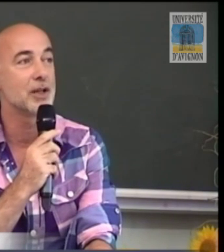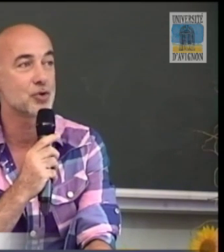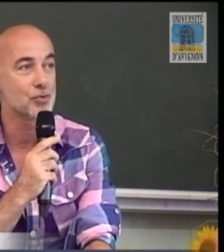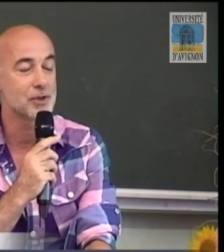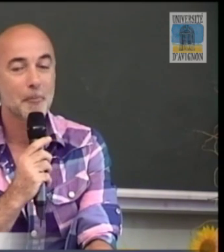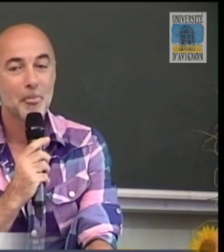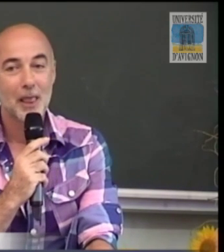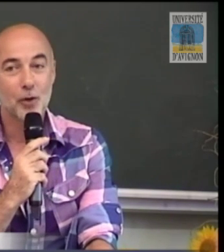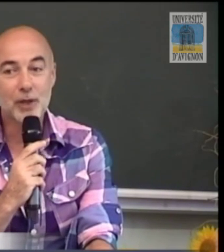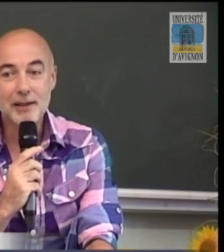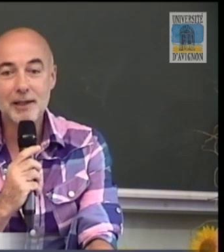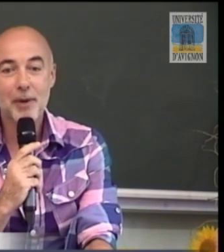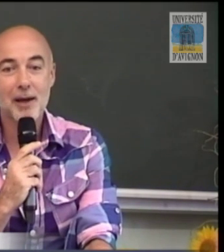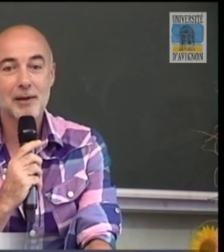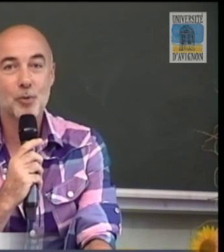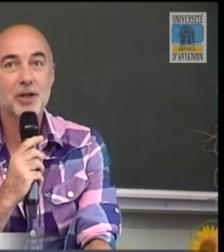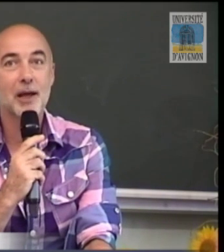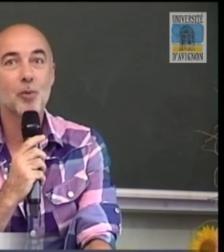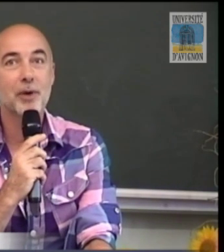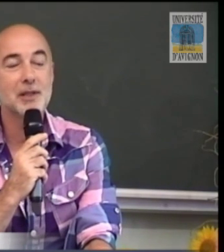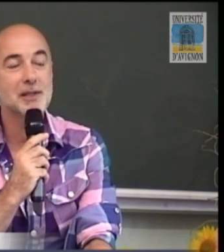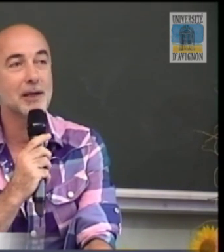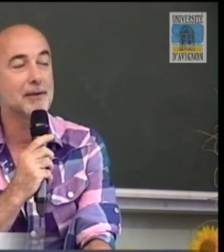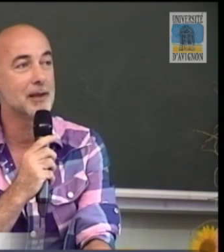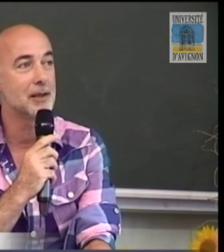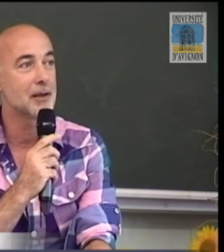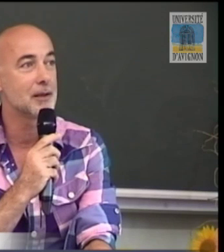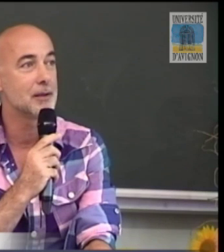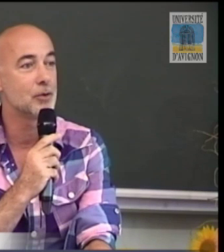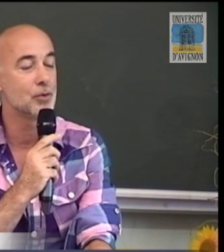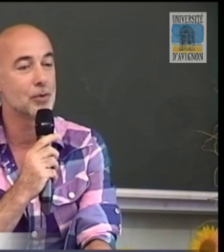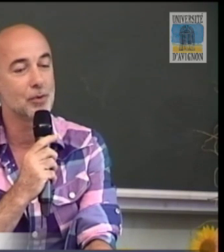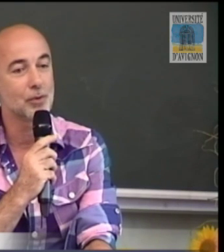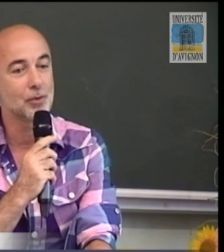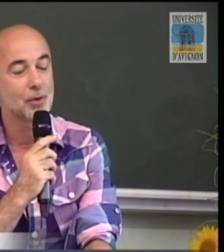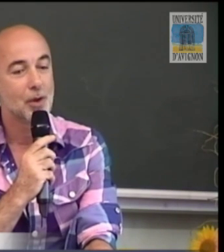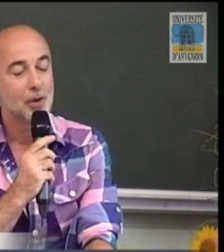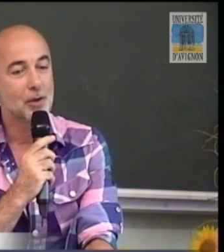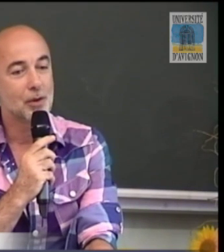de voir les choses. En tout cas, dès le départ, l'objet de la compagnie, ça a été